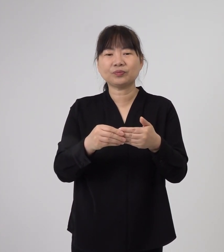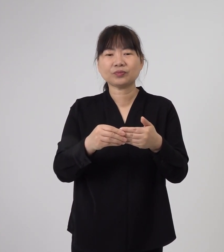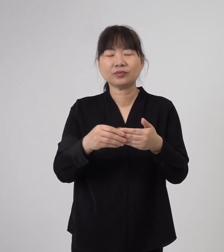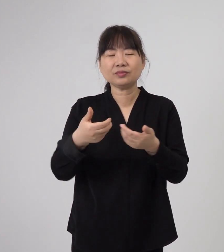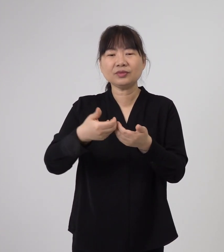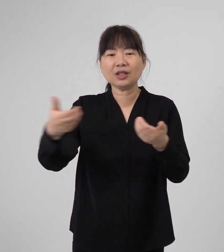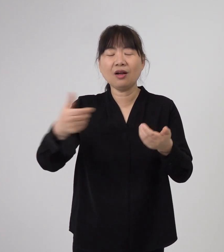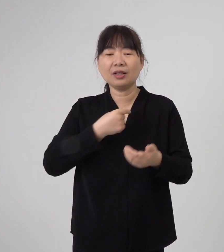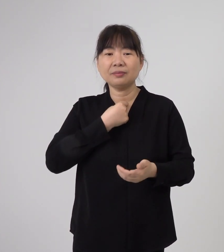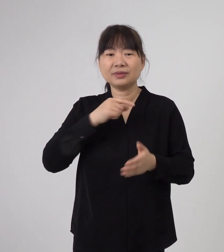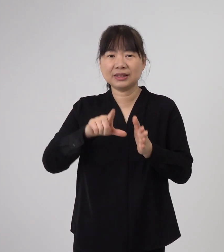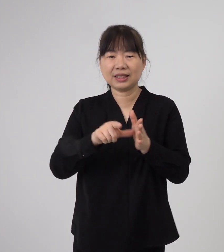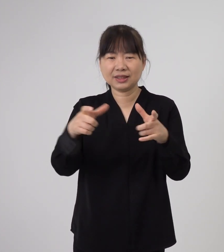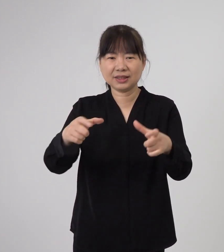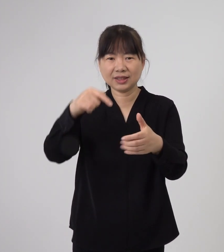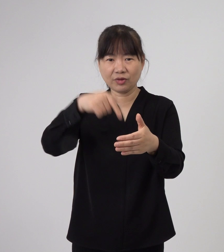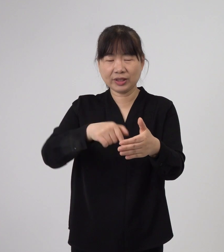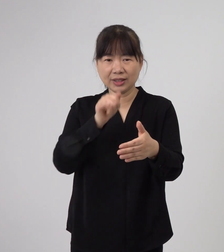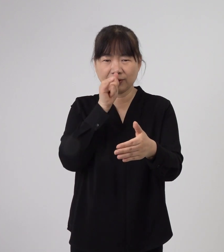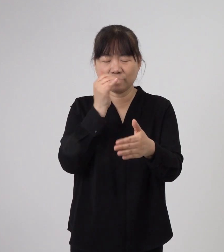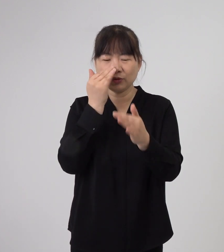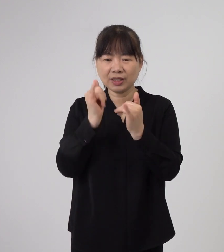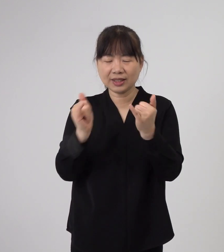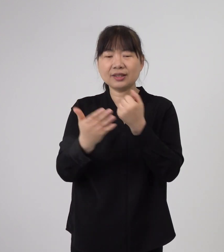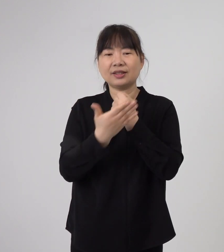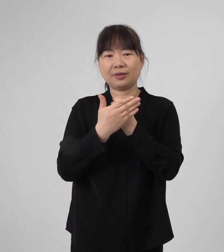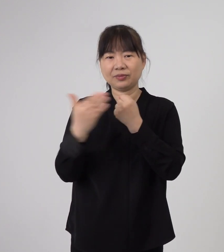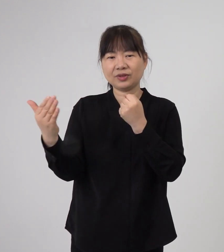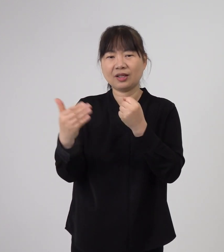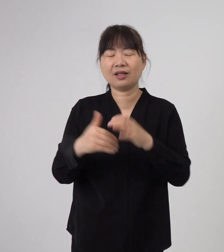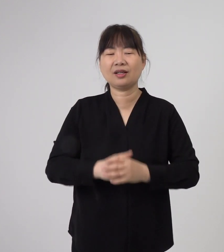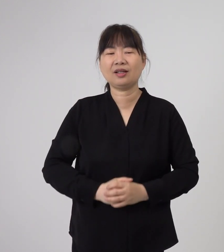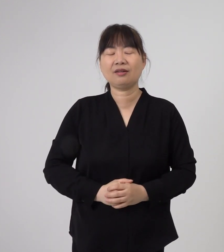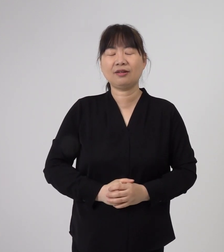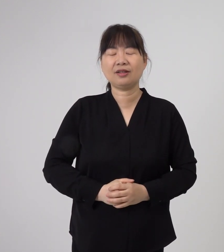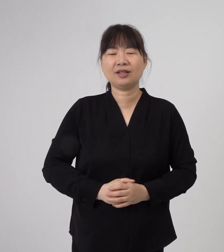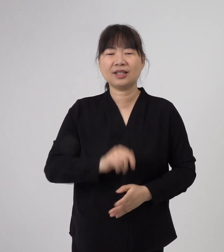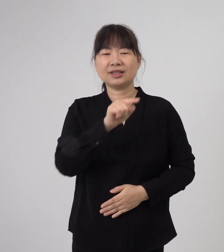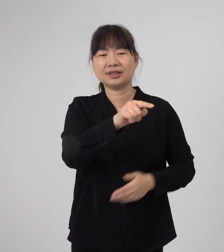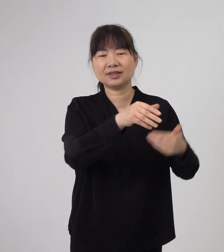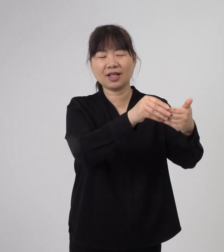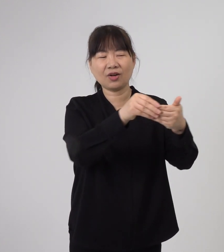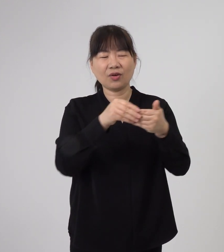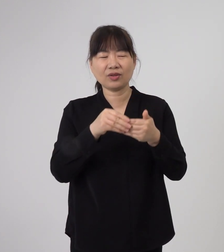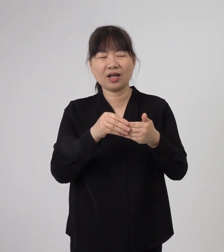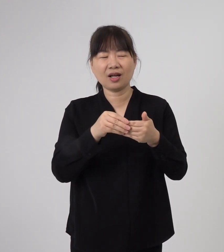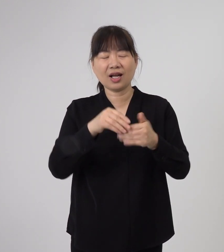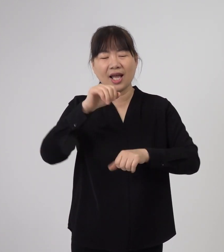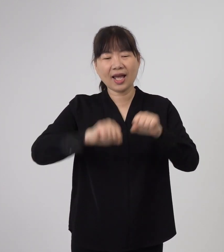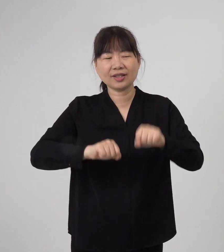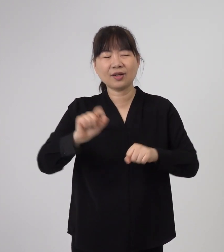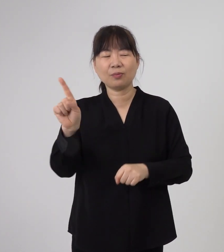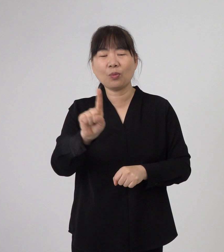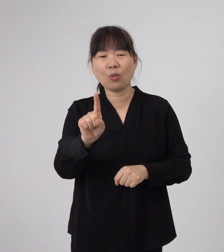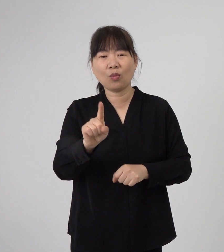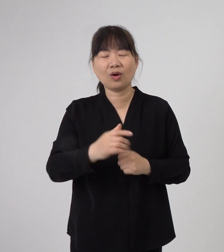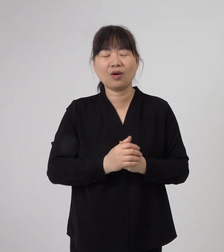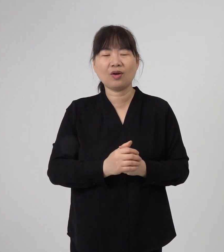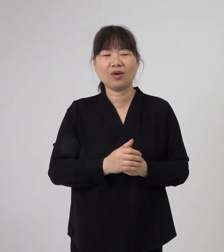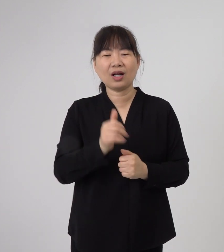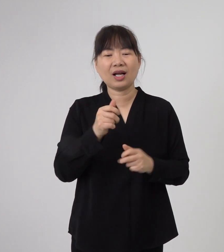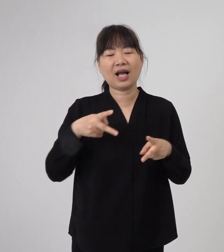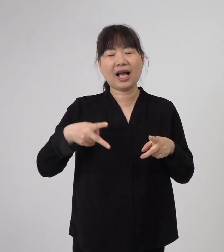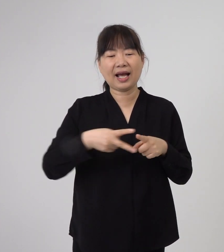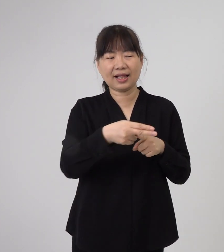지역에 있는 유대인으로 말미암아 그를 데려다가 뭘 행하게 합니까?